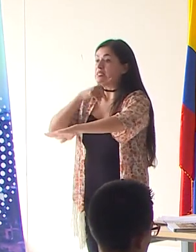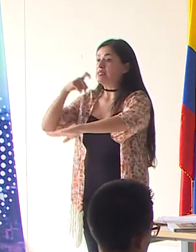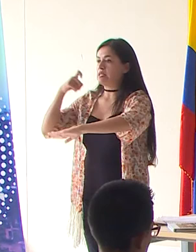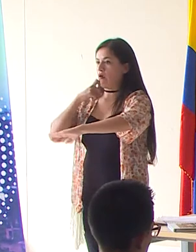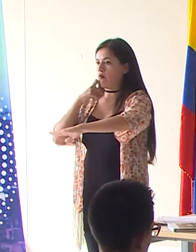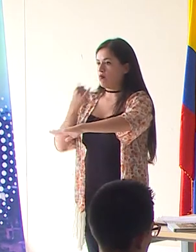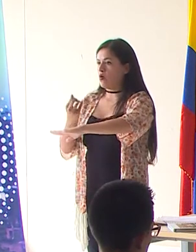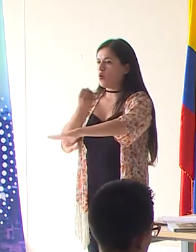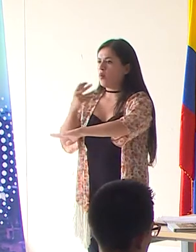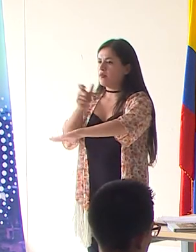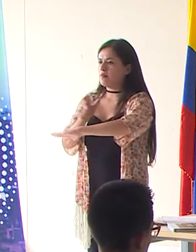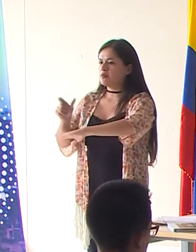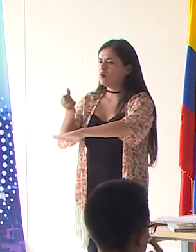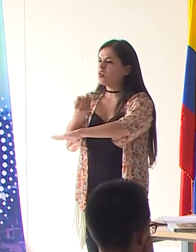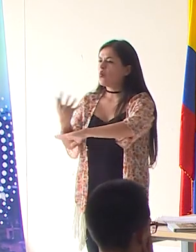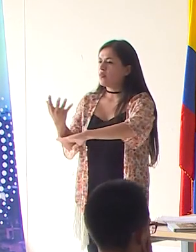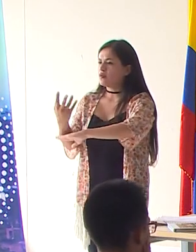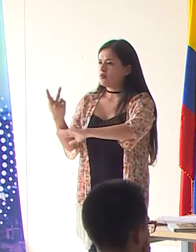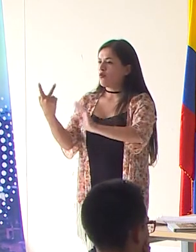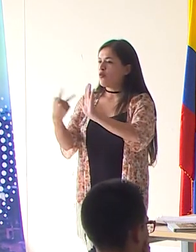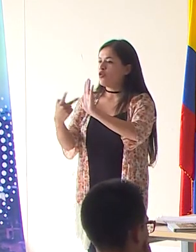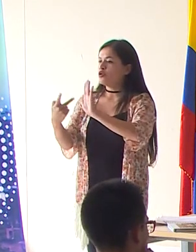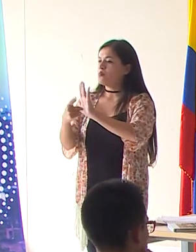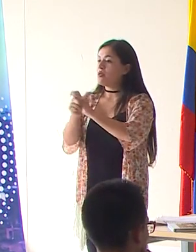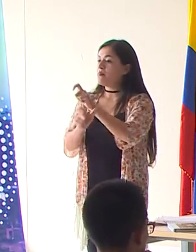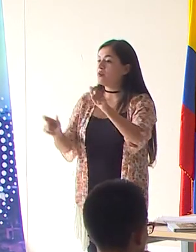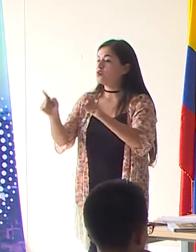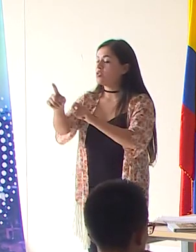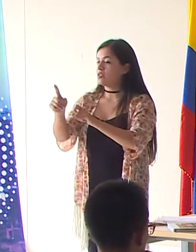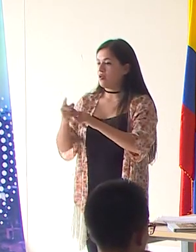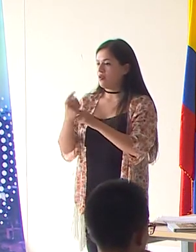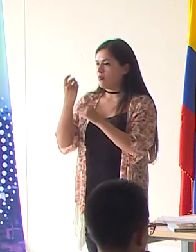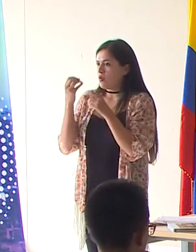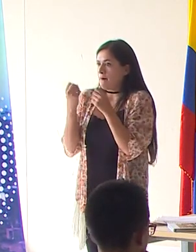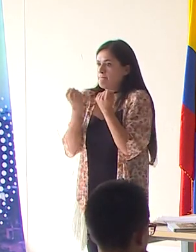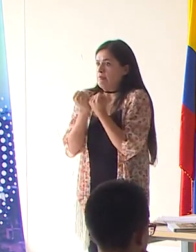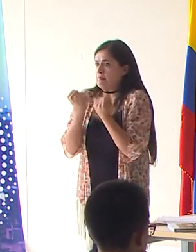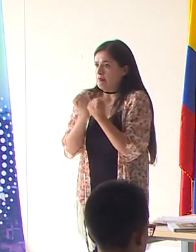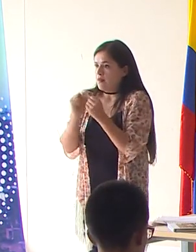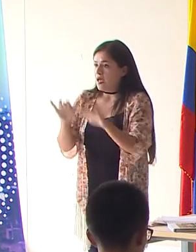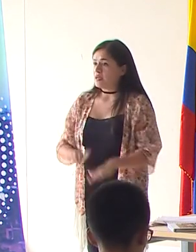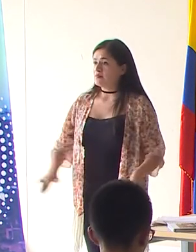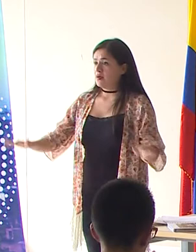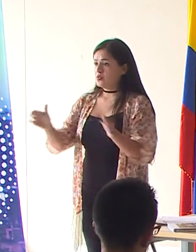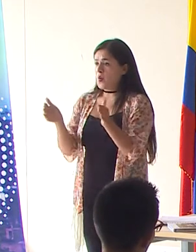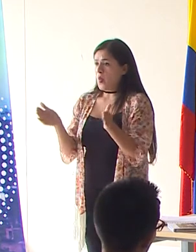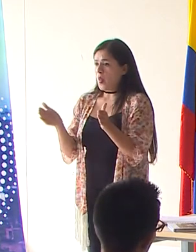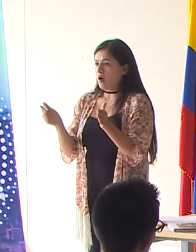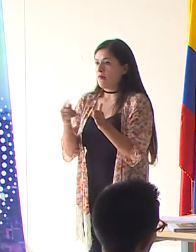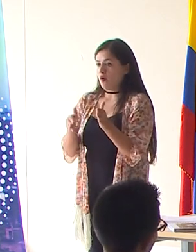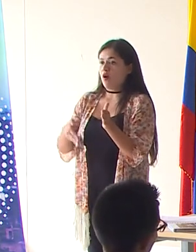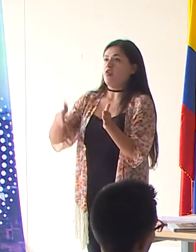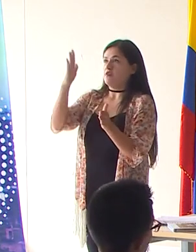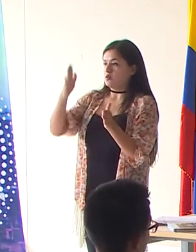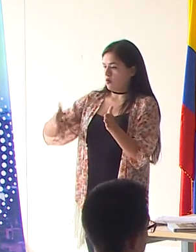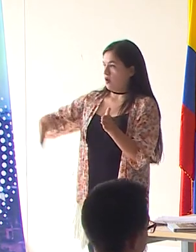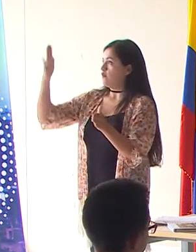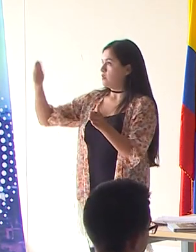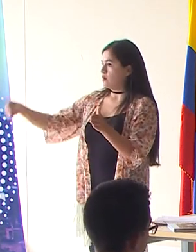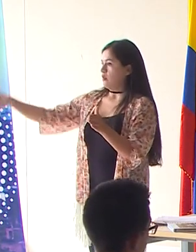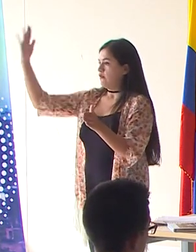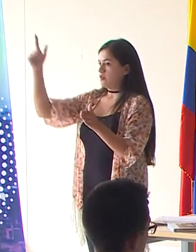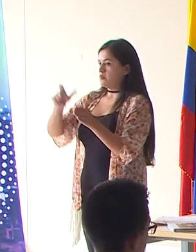esas esas personas van a ser víctimas de racismo ambiental porque en la concepción